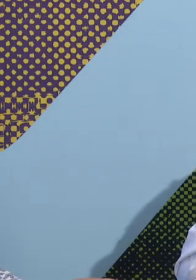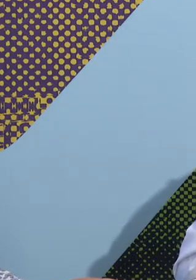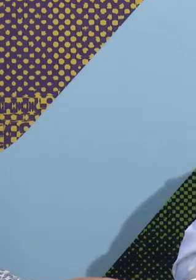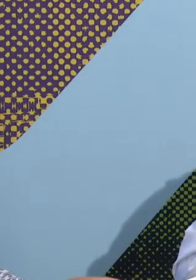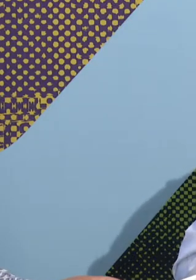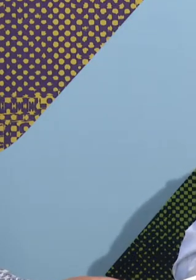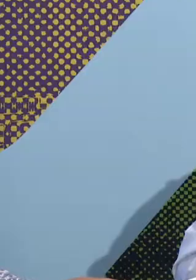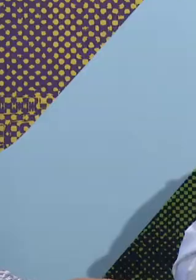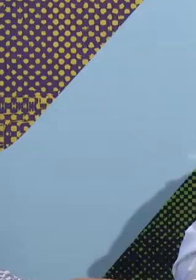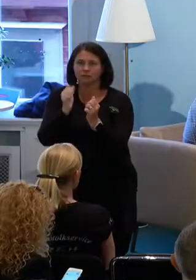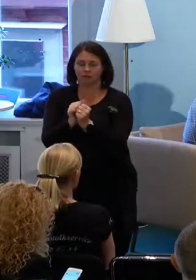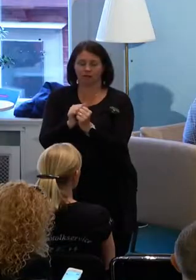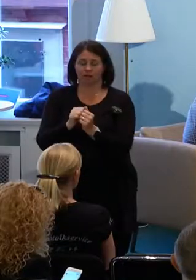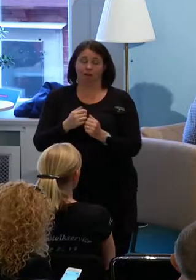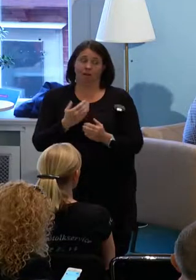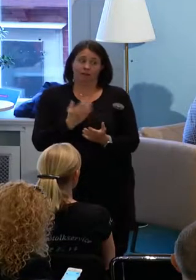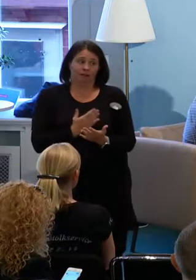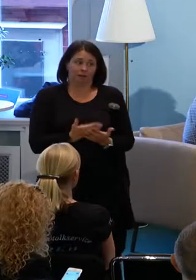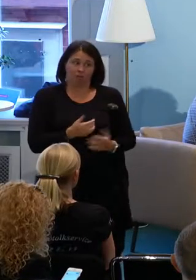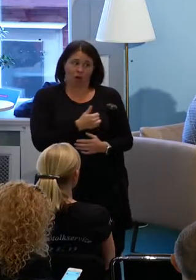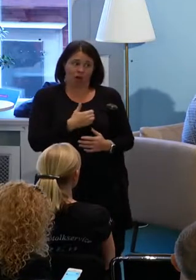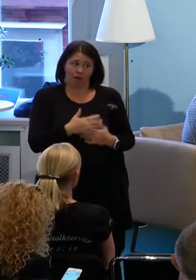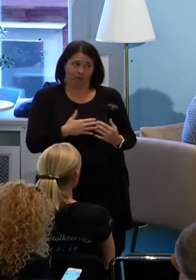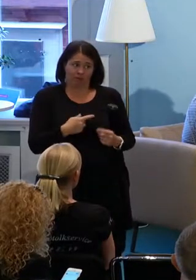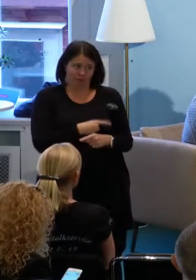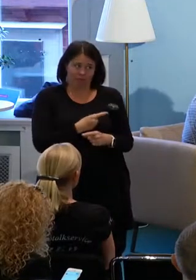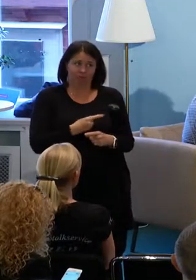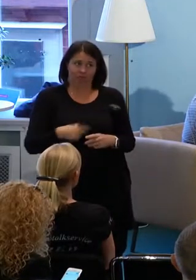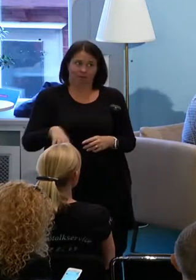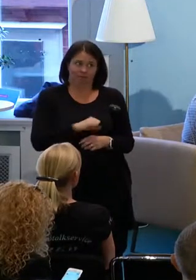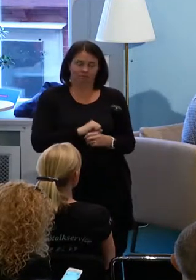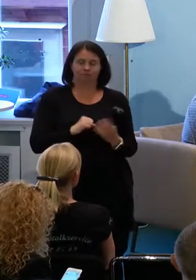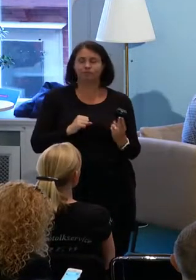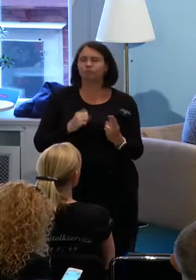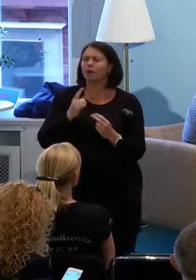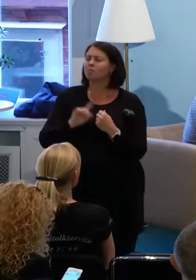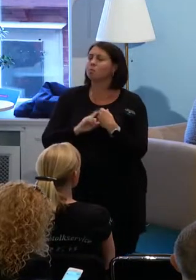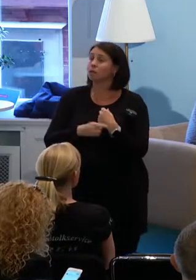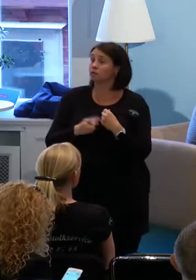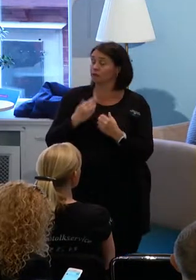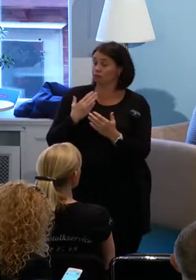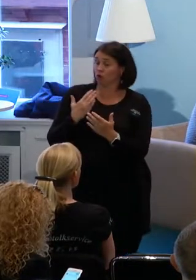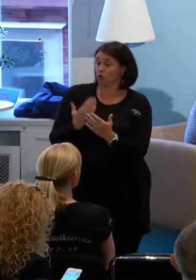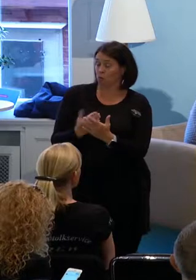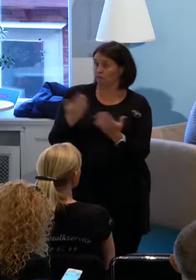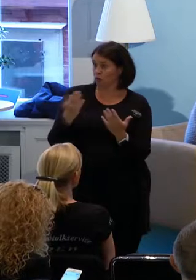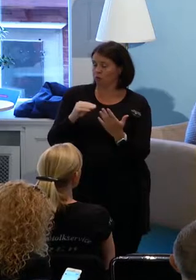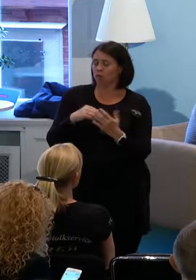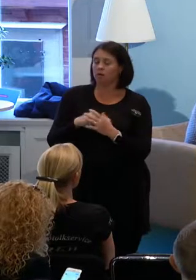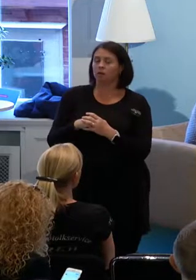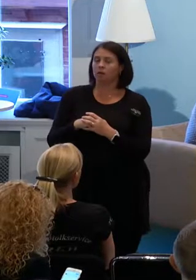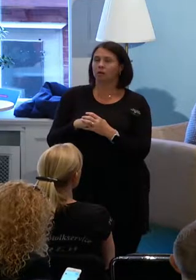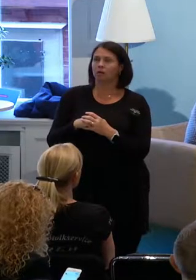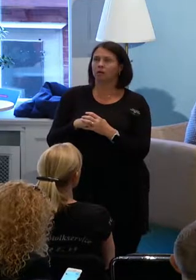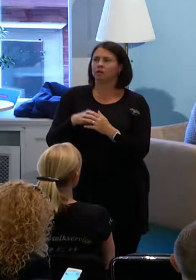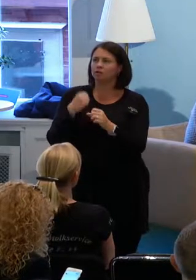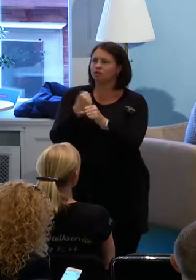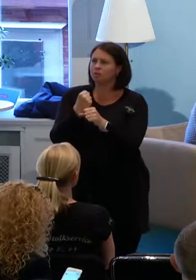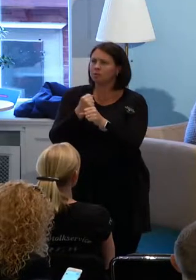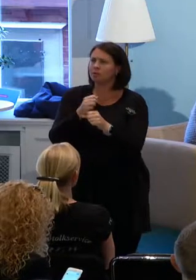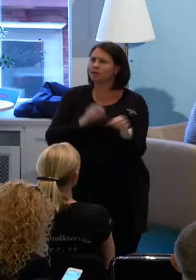har ju gäller inte bara arbete kan jag säga. Nej, precis. Men alltså en modell som vi har föreslagit är ju att man skulle kunna jobba med